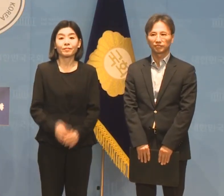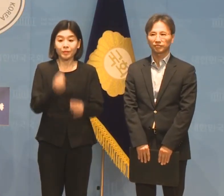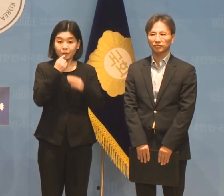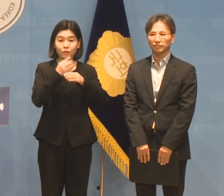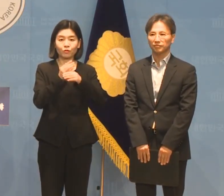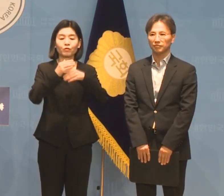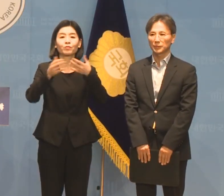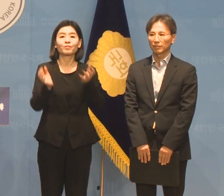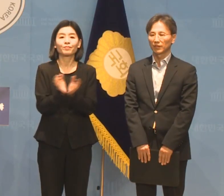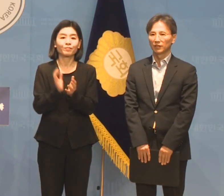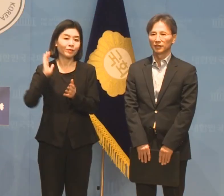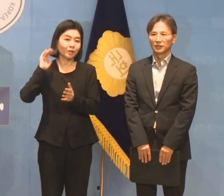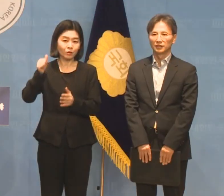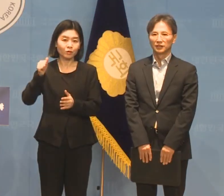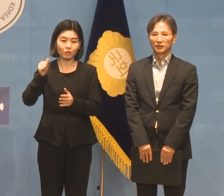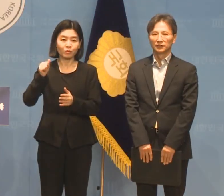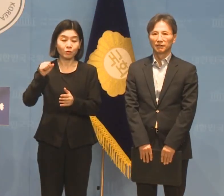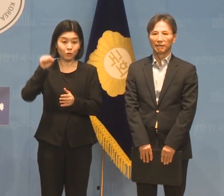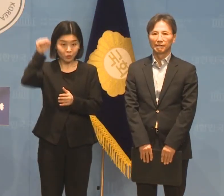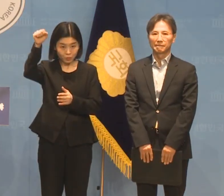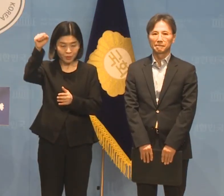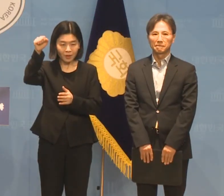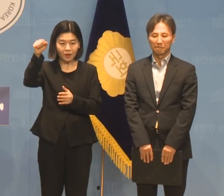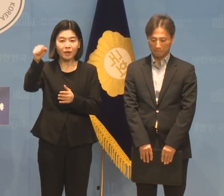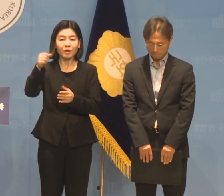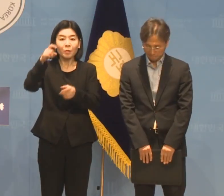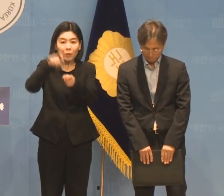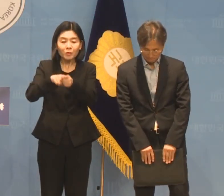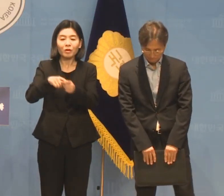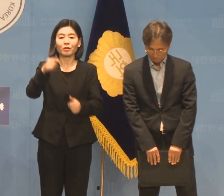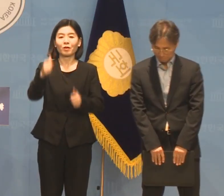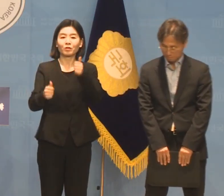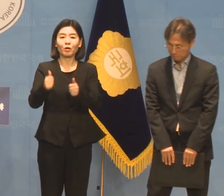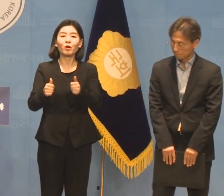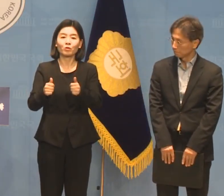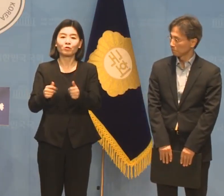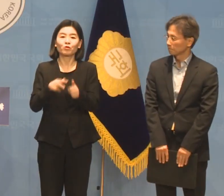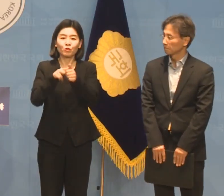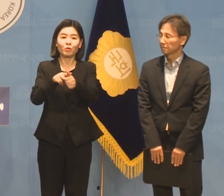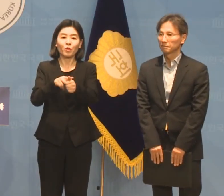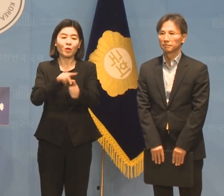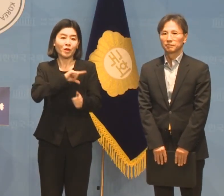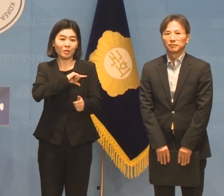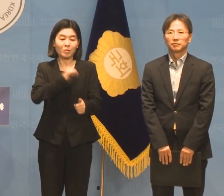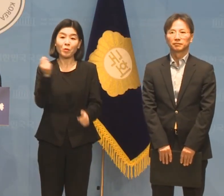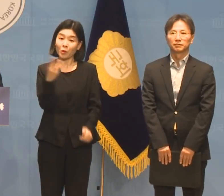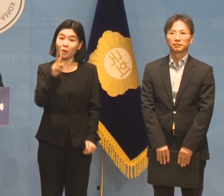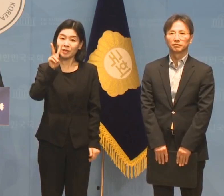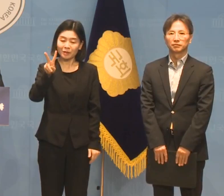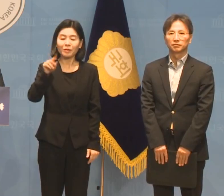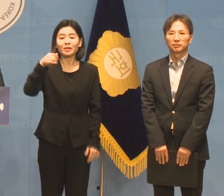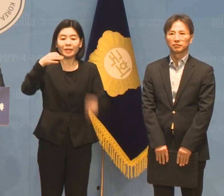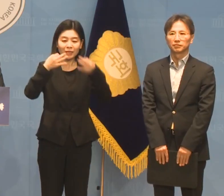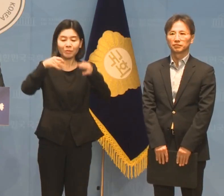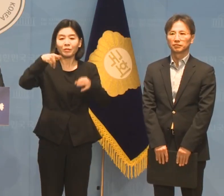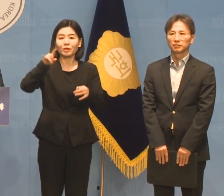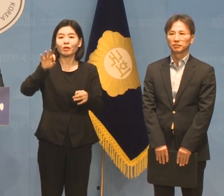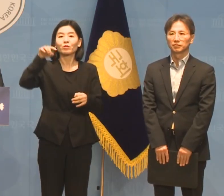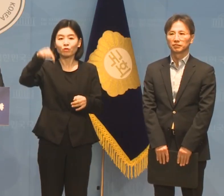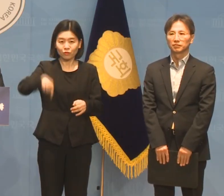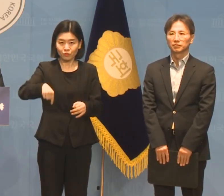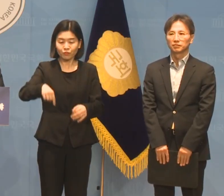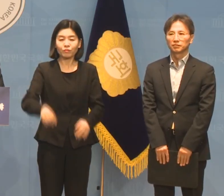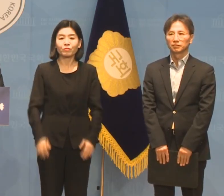더불어민주당 대통령 선거 경선 후보 기호 2번 김경수입니다. 오늘은